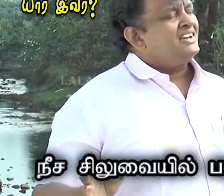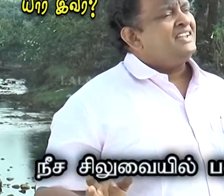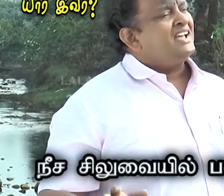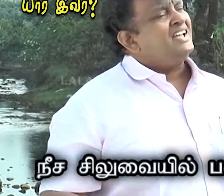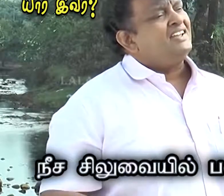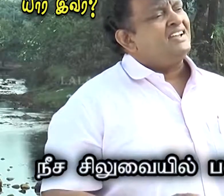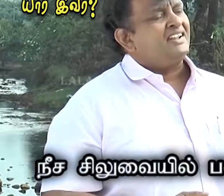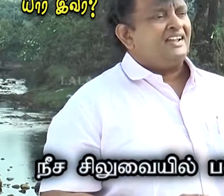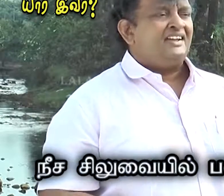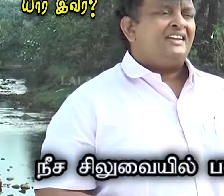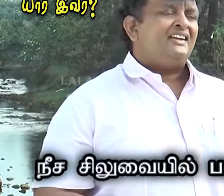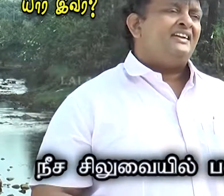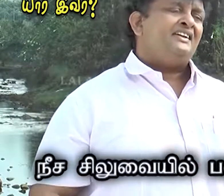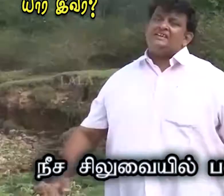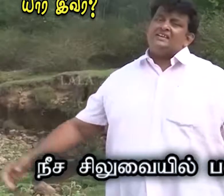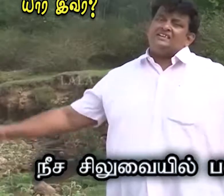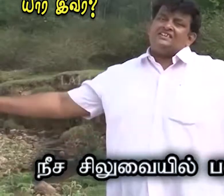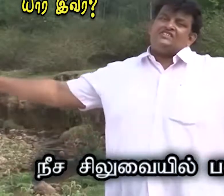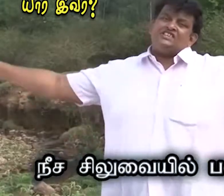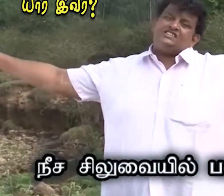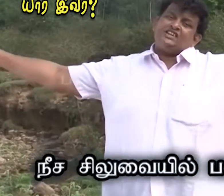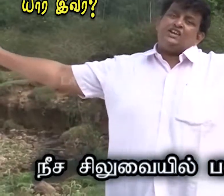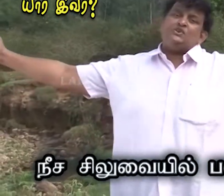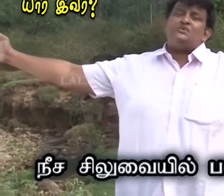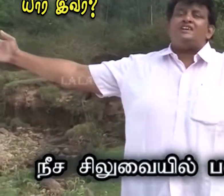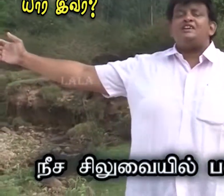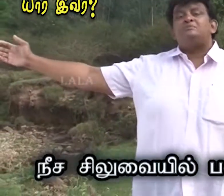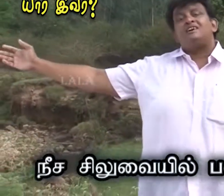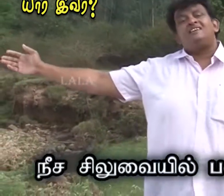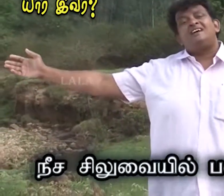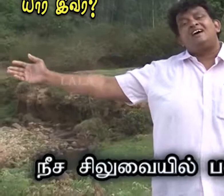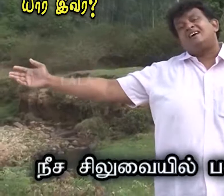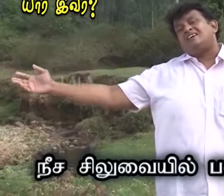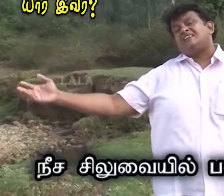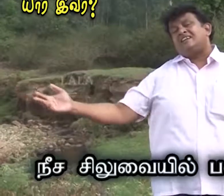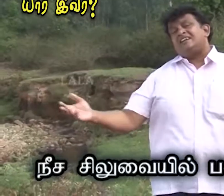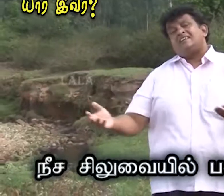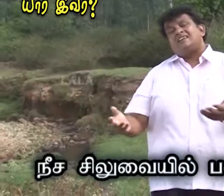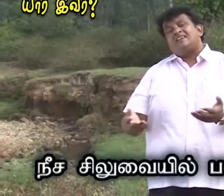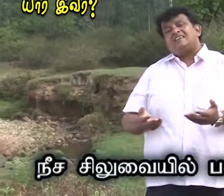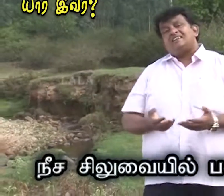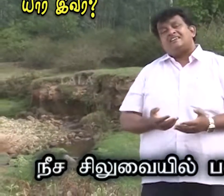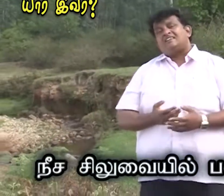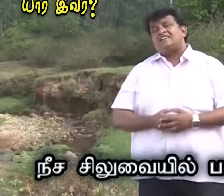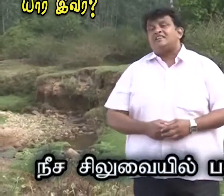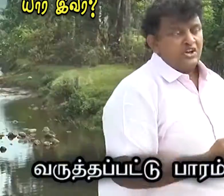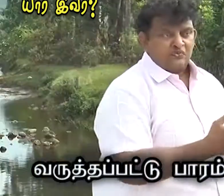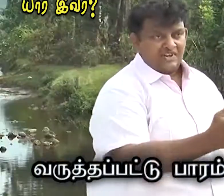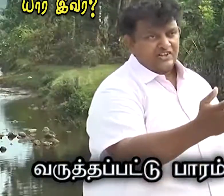சிலுவையில் பலியானரே, நீச சிலுவையில் பலியானரே.